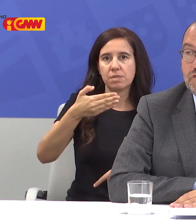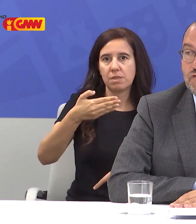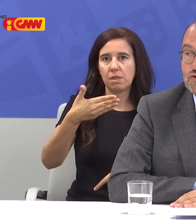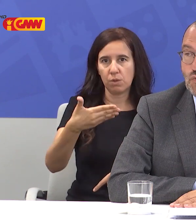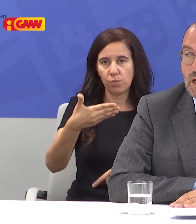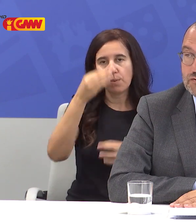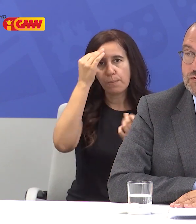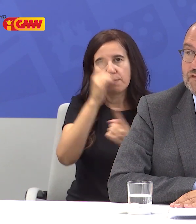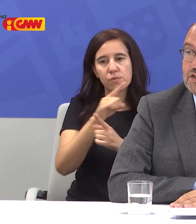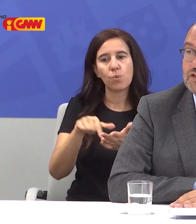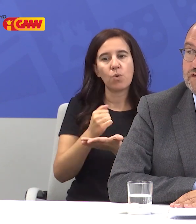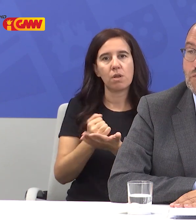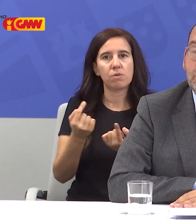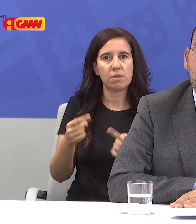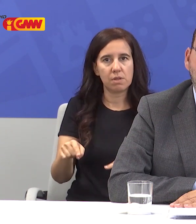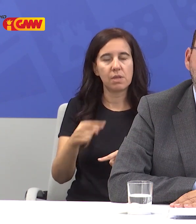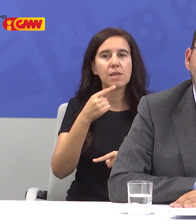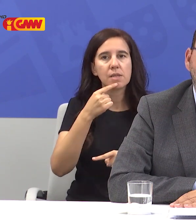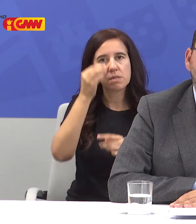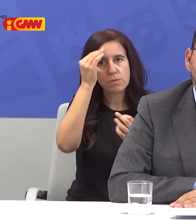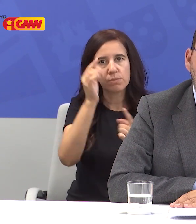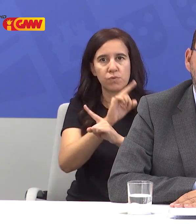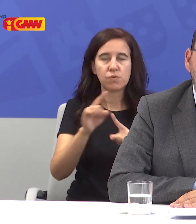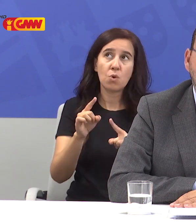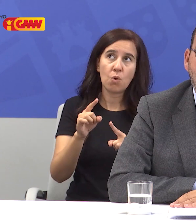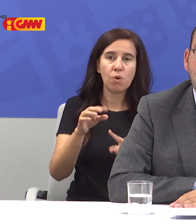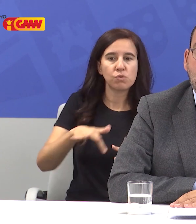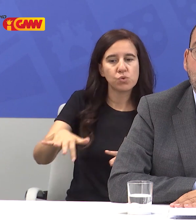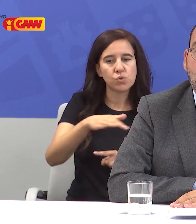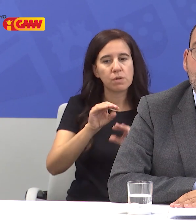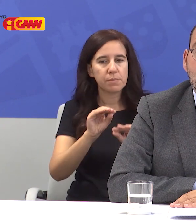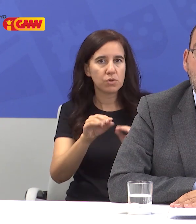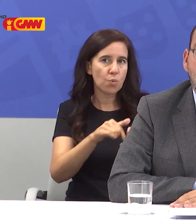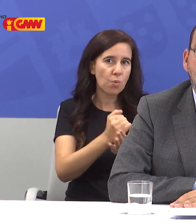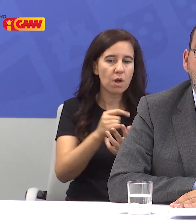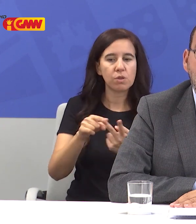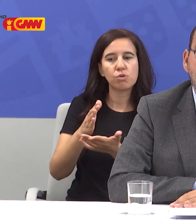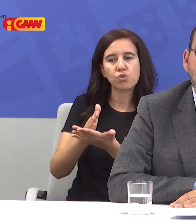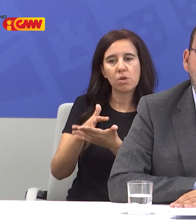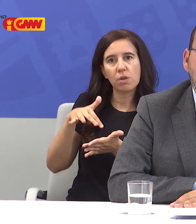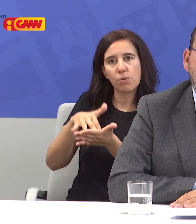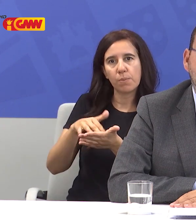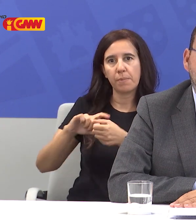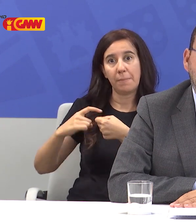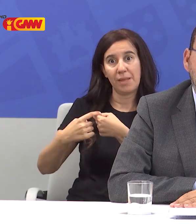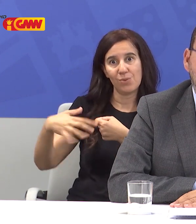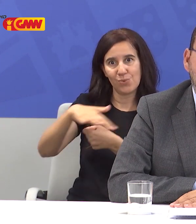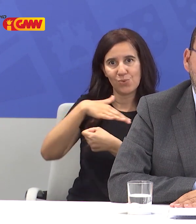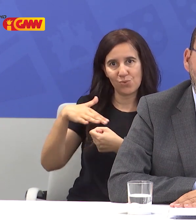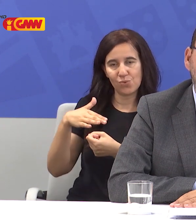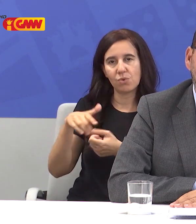são professores do quadro, seja, são professores ou de quadro de zona pedagógica ou de quadro de escola ou de agrupamento,